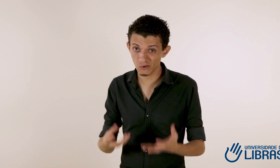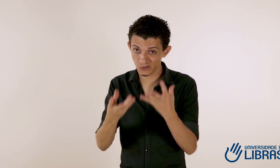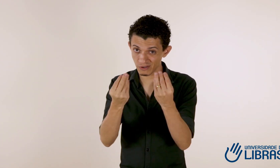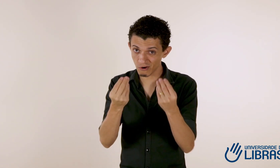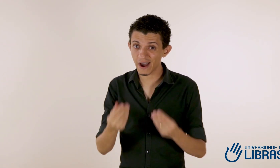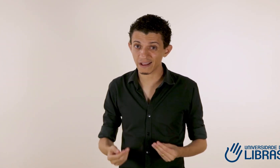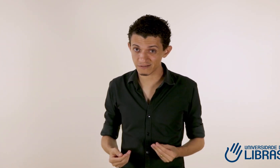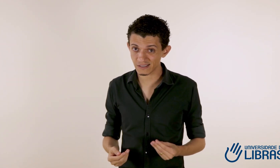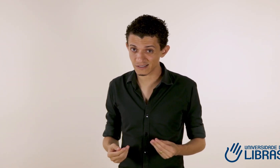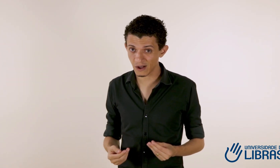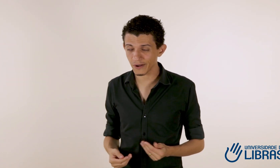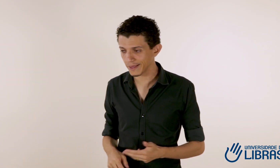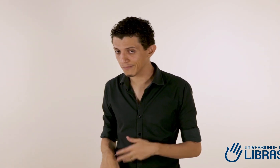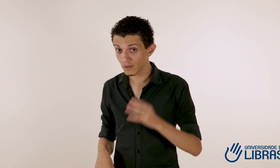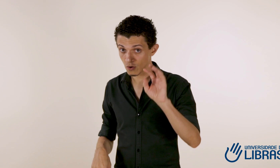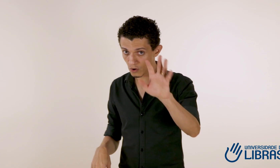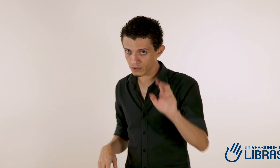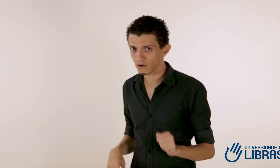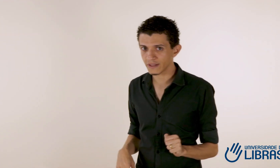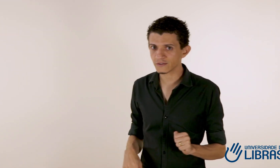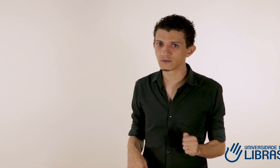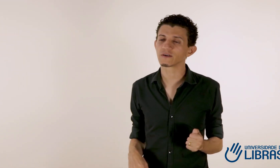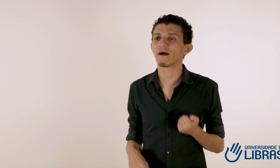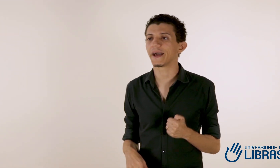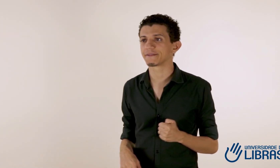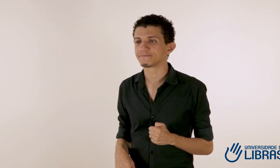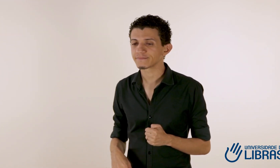uso incorreto desse sinal aqui. Outro contexto de uso incorreto.